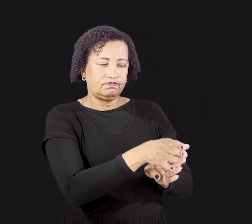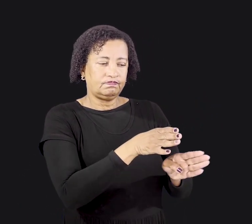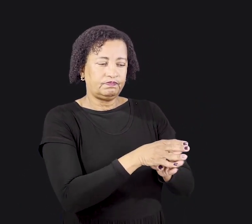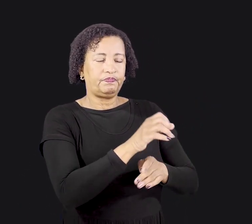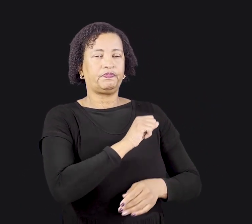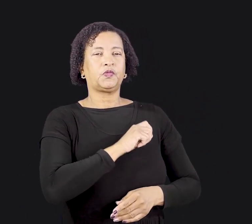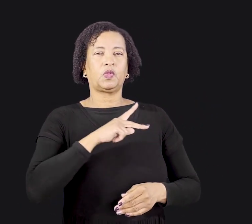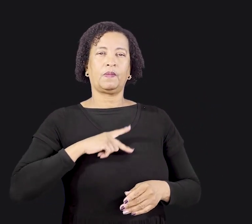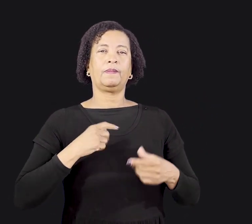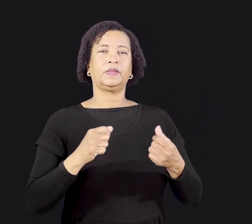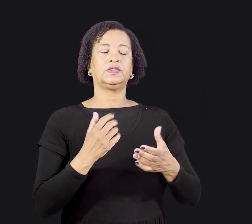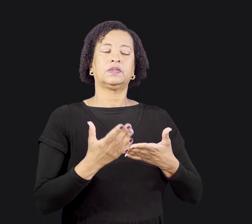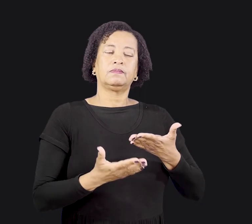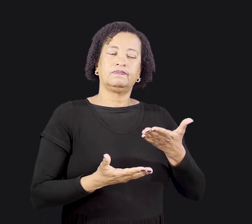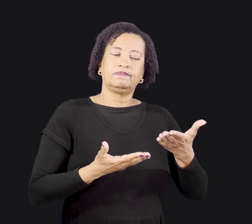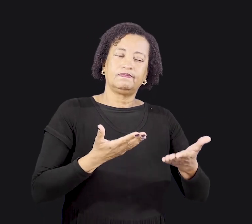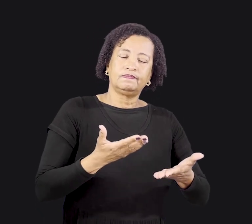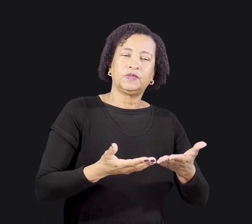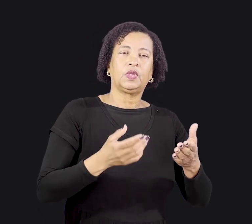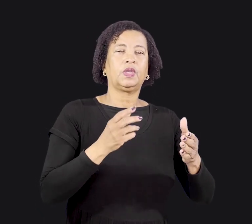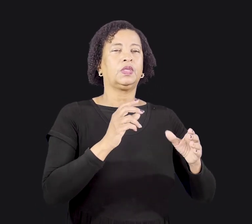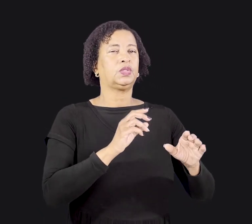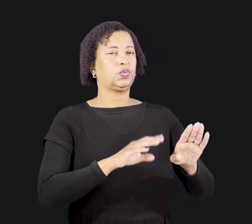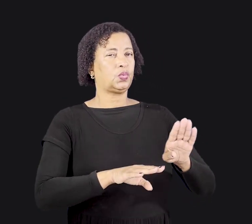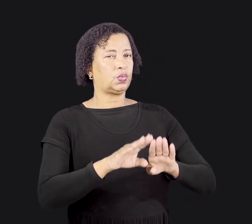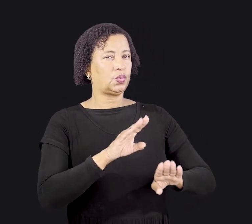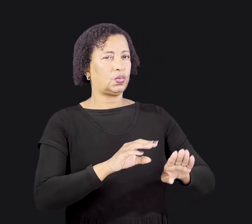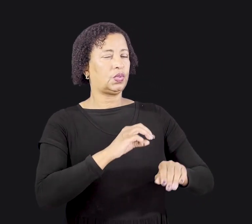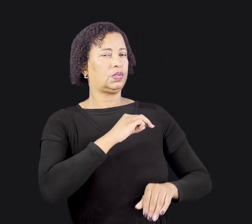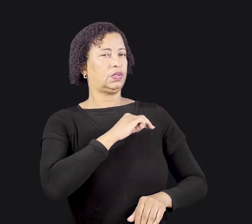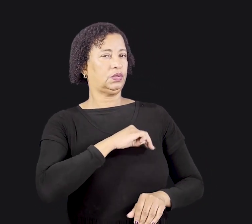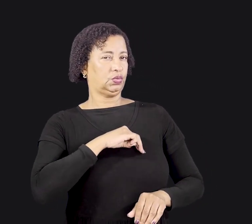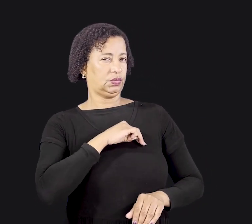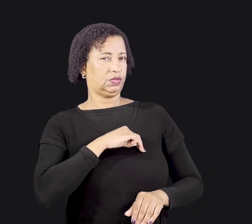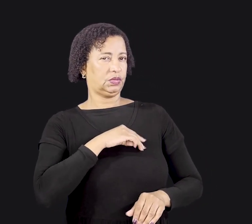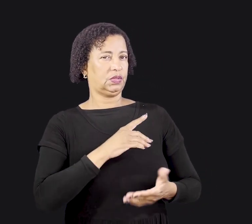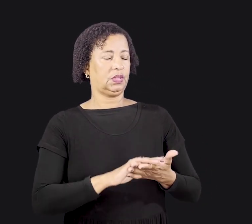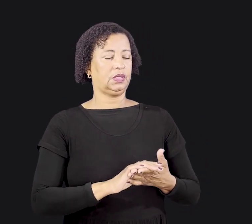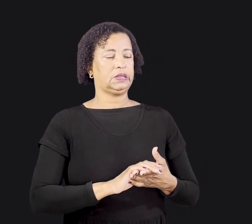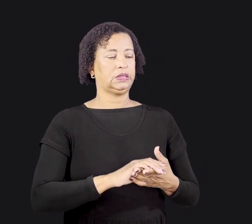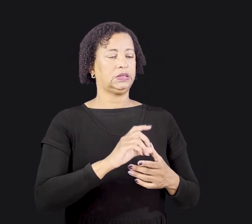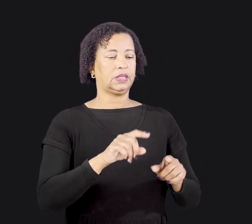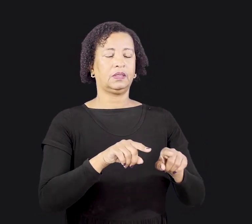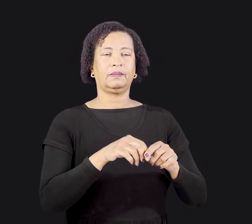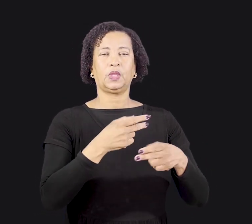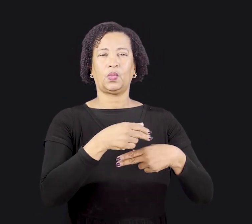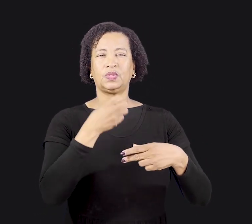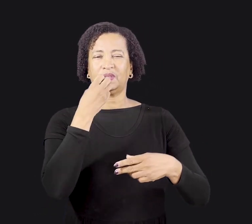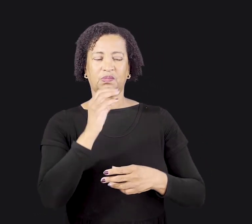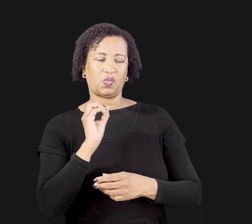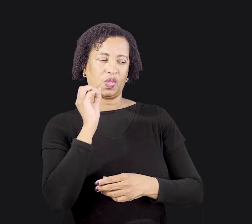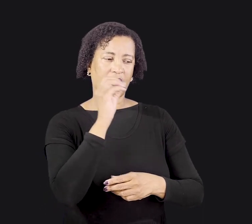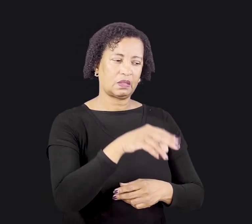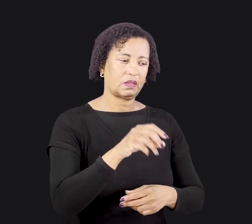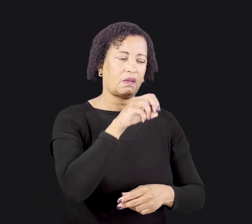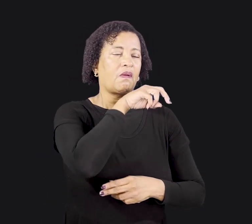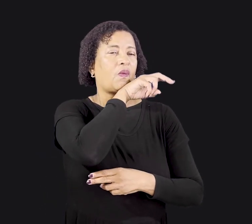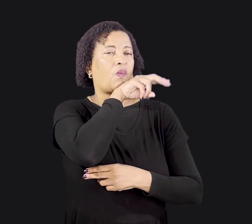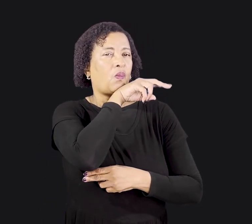serem criteriosos nos seus ministérios e para não jogarem pérolas aos porcos. Quando entrassem numa casa levando